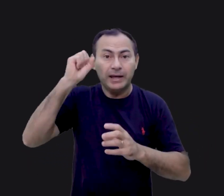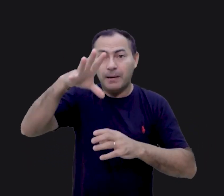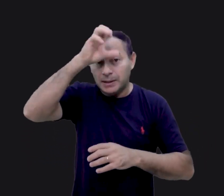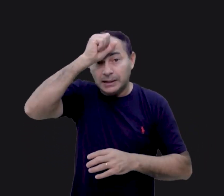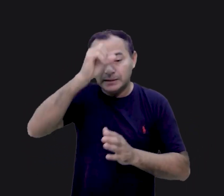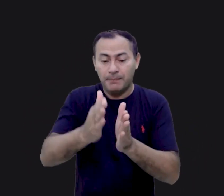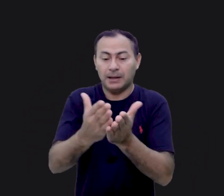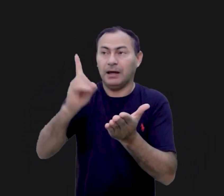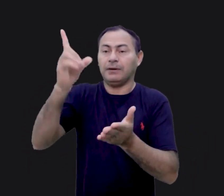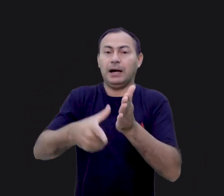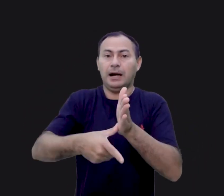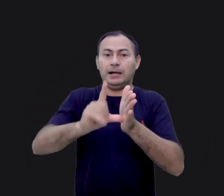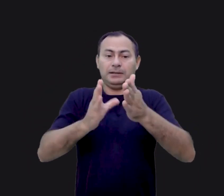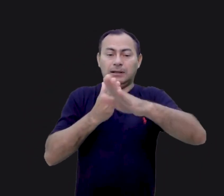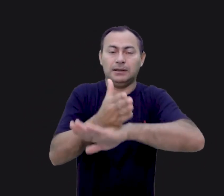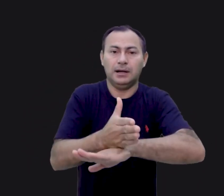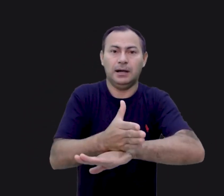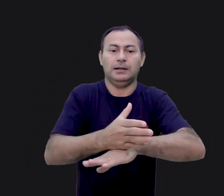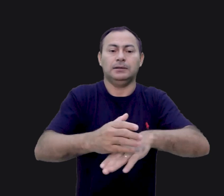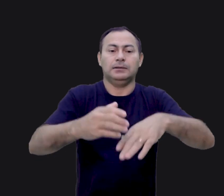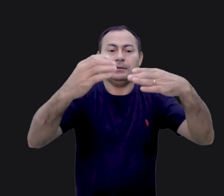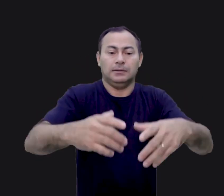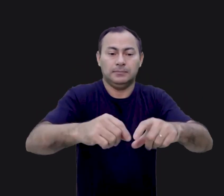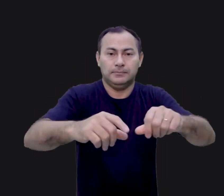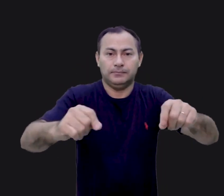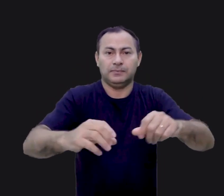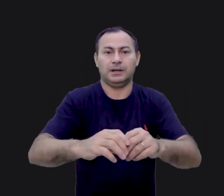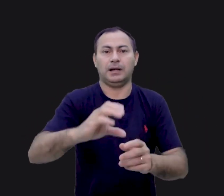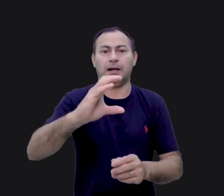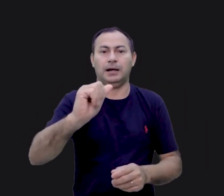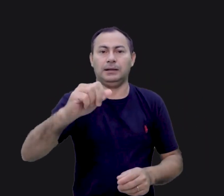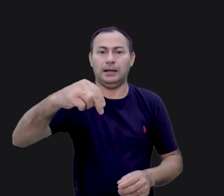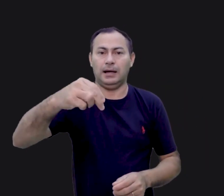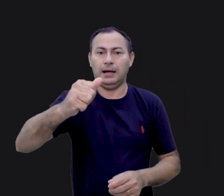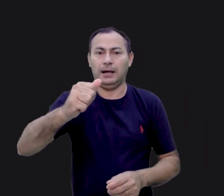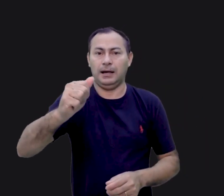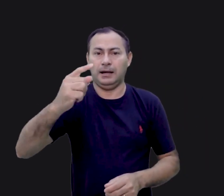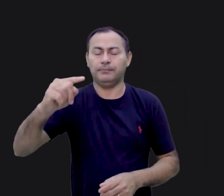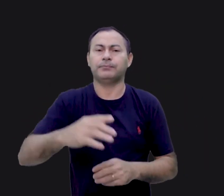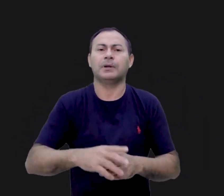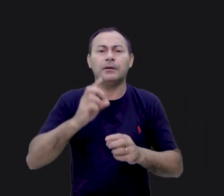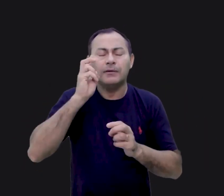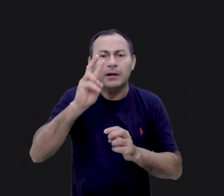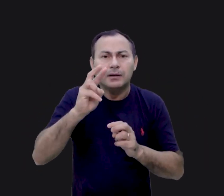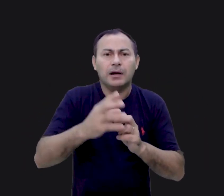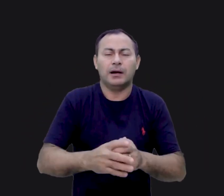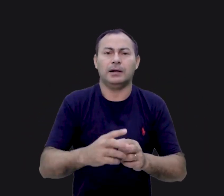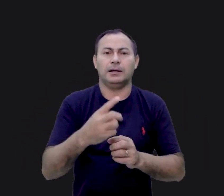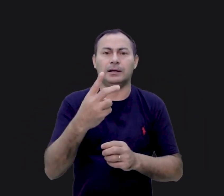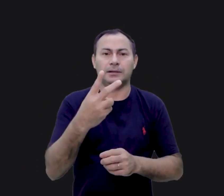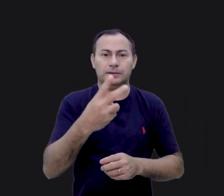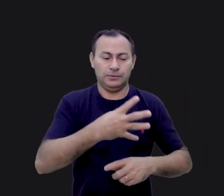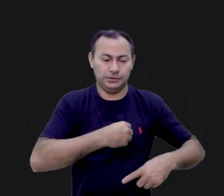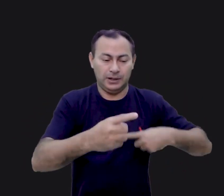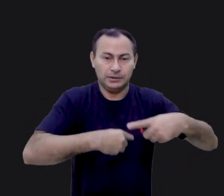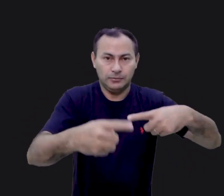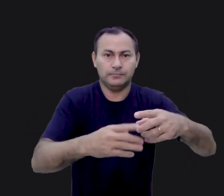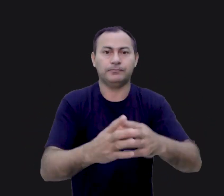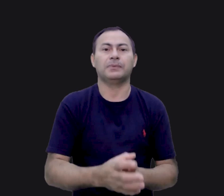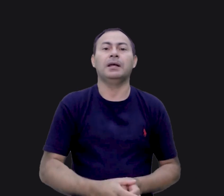Canaã a exortação do livro de Deuteronômio é para que a segunda geração do Povo de Deus ensine essa palavra terceira geração que